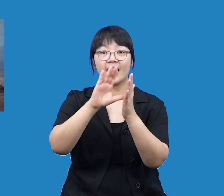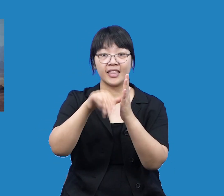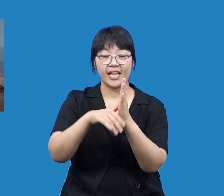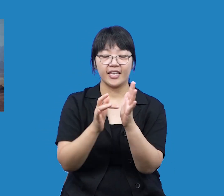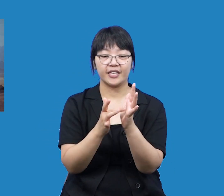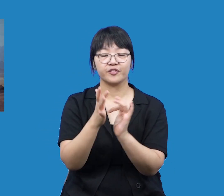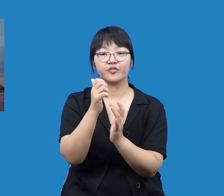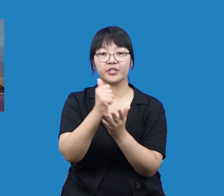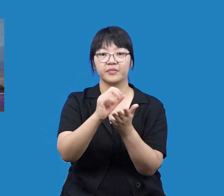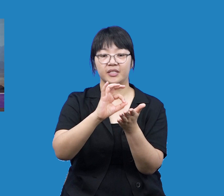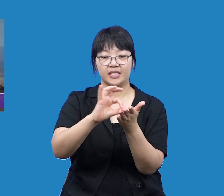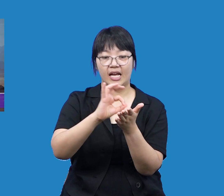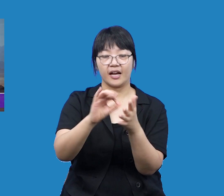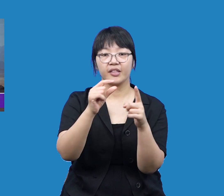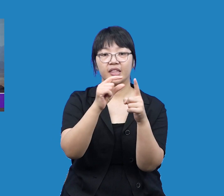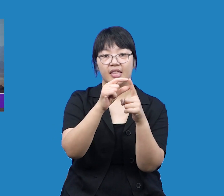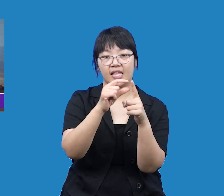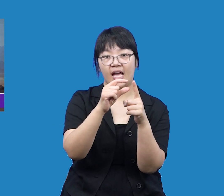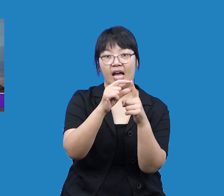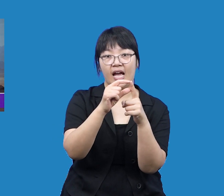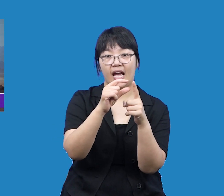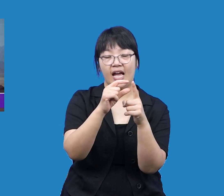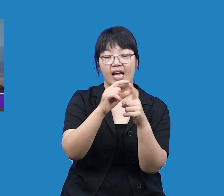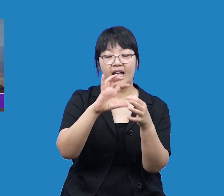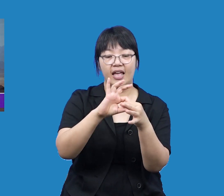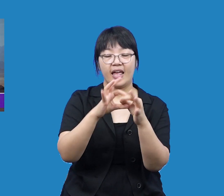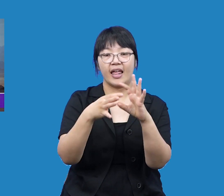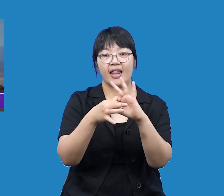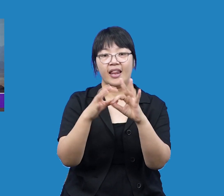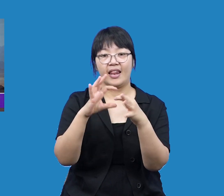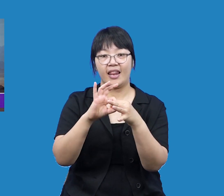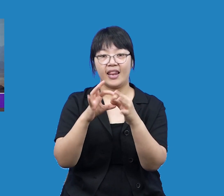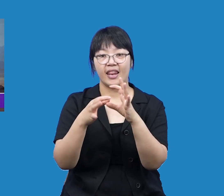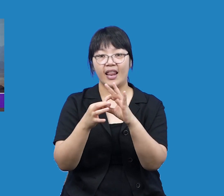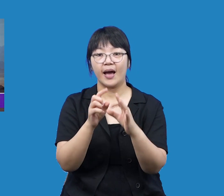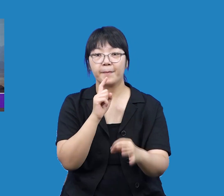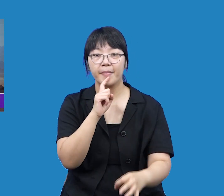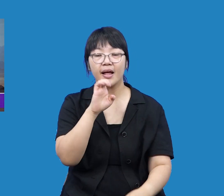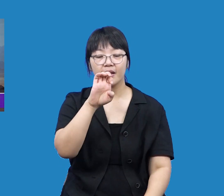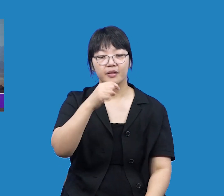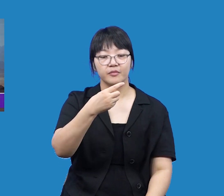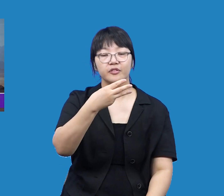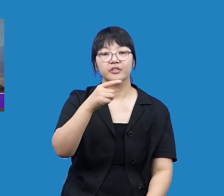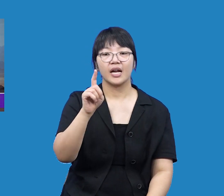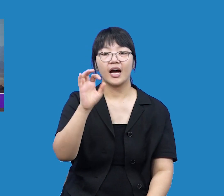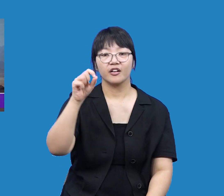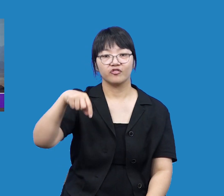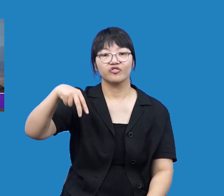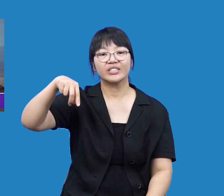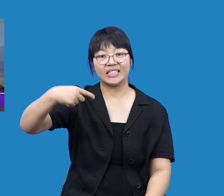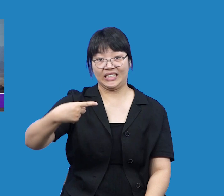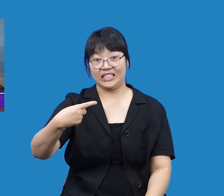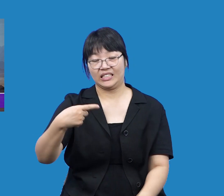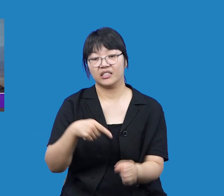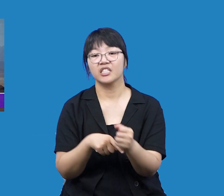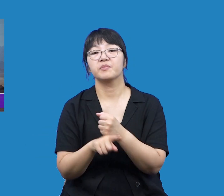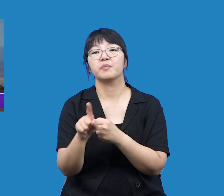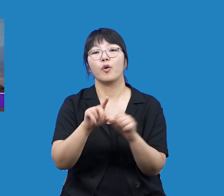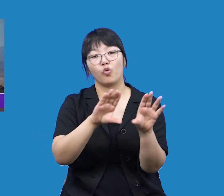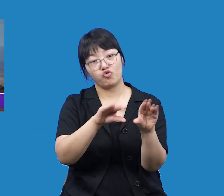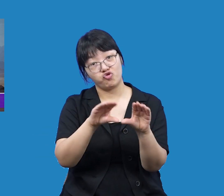온유하다는 단어는 본래 프라우스라는 단어로 되어 있어요. 프라우스. 근데 이 단어의 뜻은